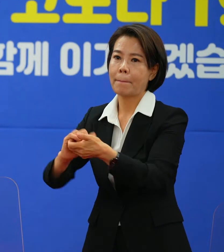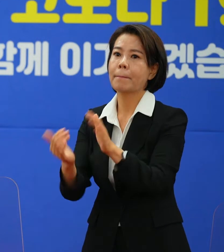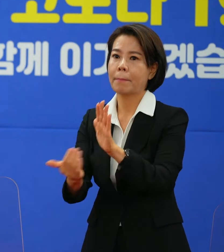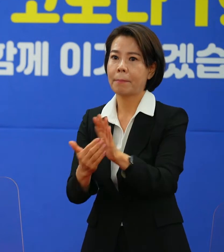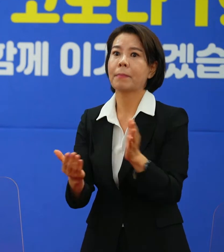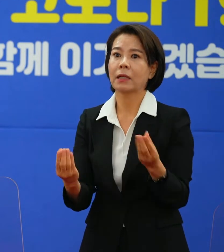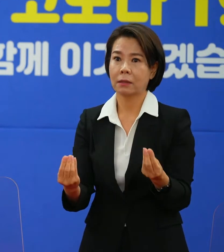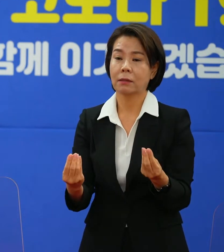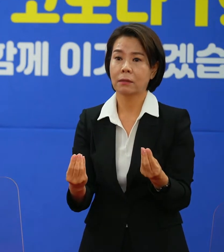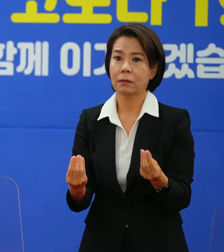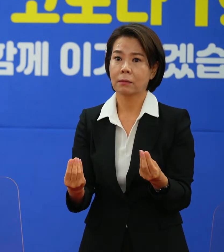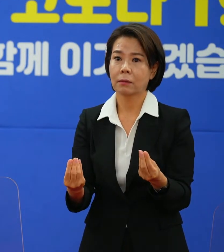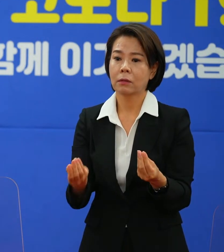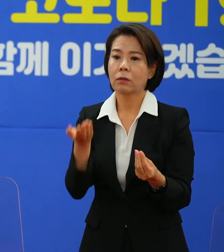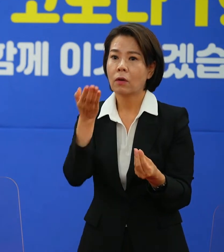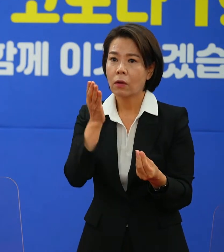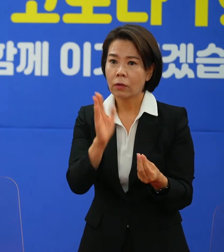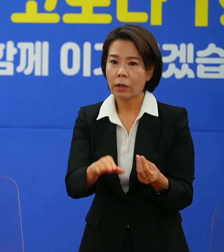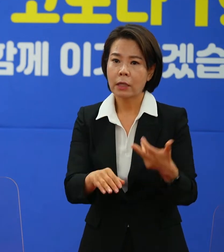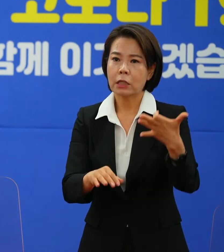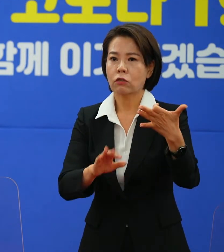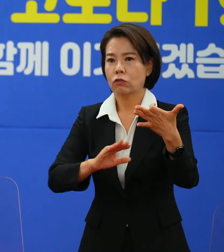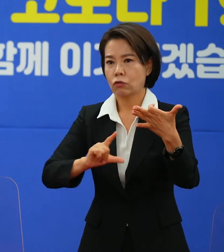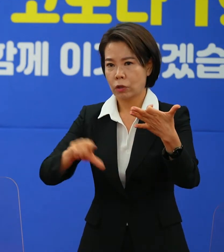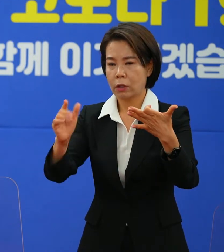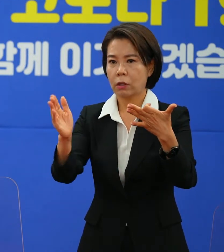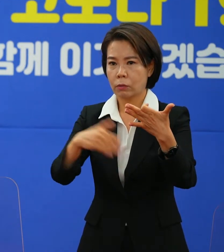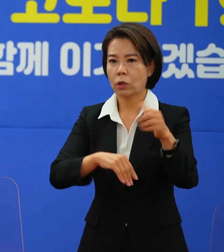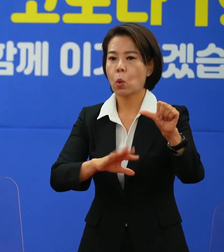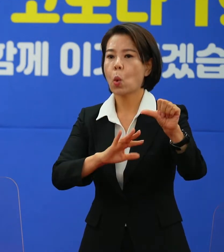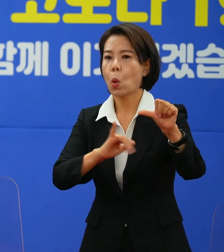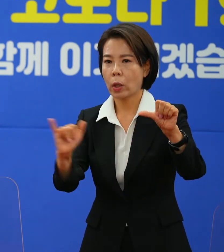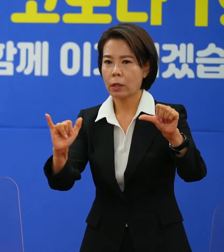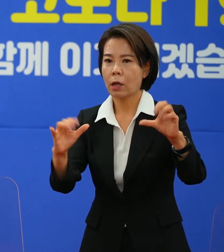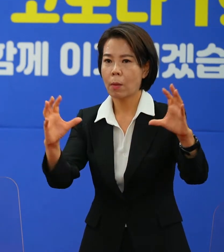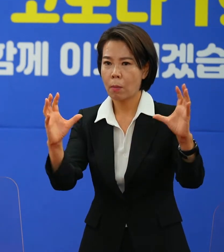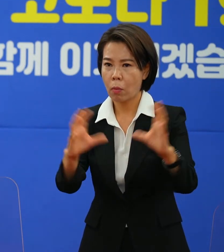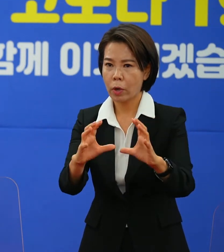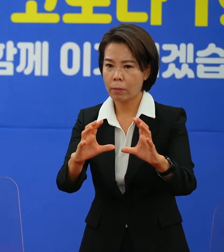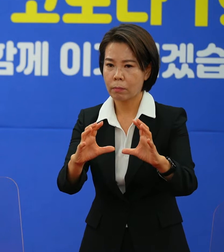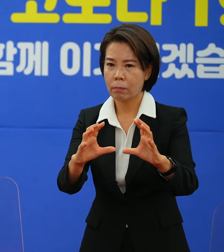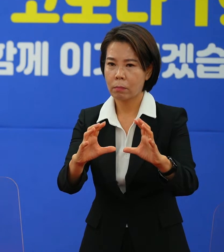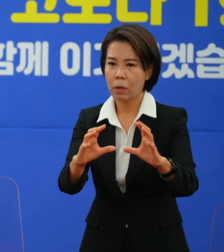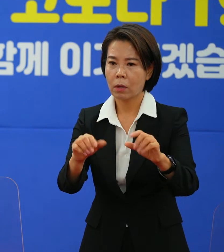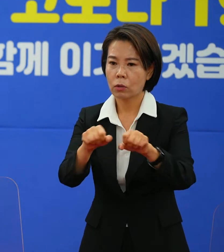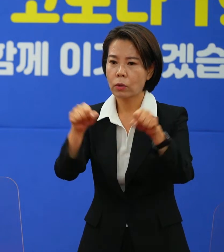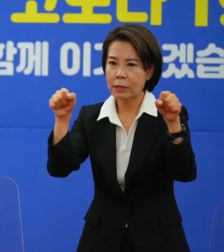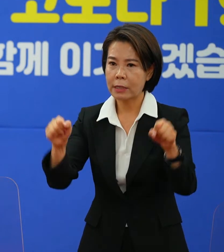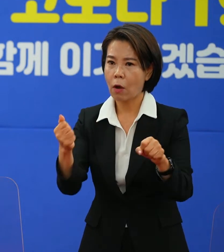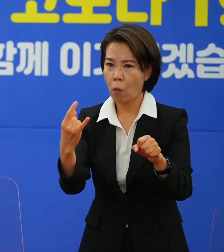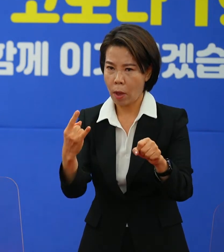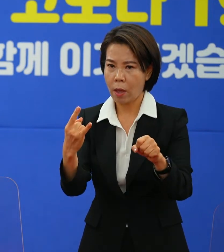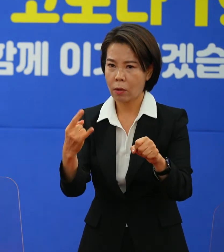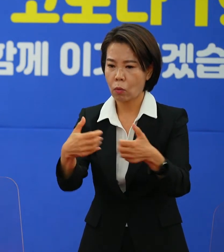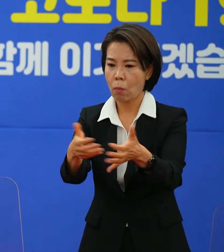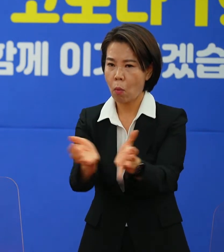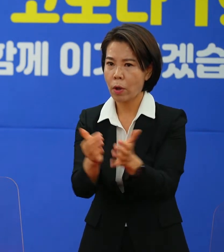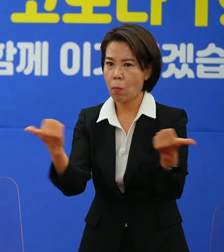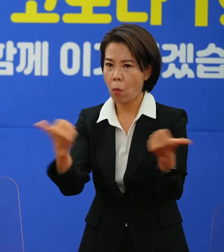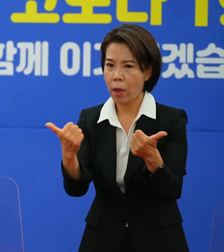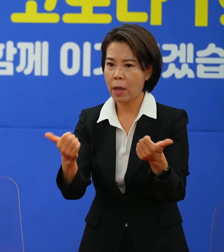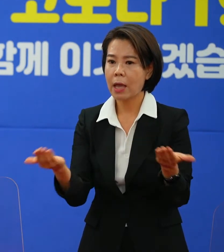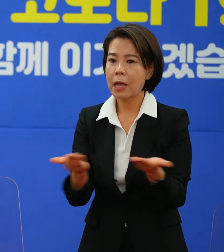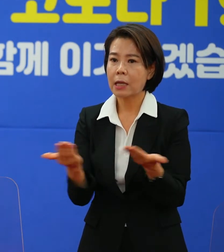있습니다. 하지만 19일부터는 5인 이상 모이는 각종 동호회, 동문회, 동창회,